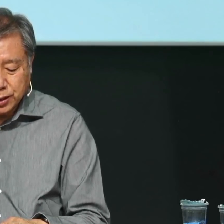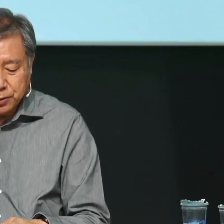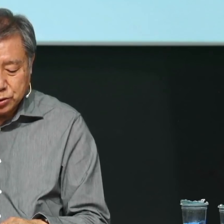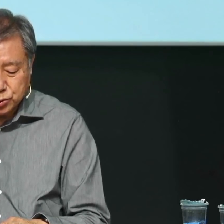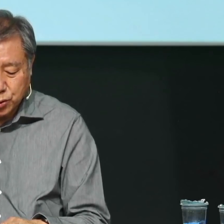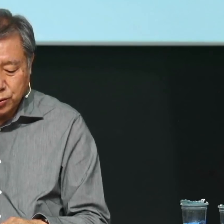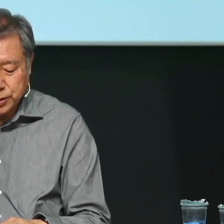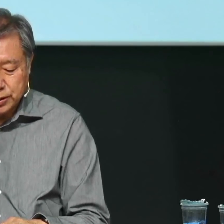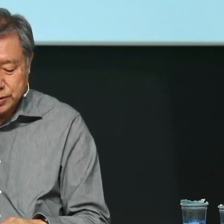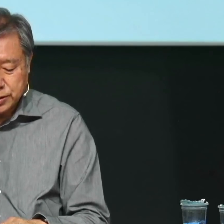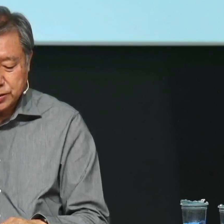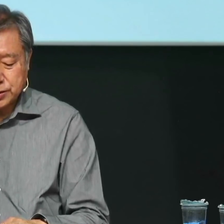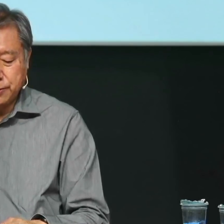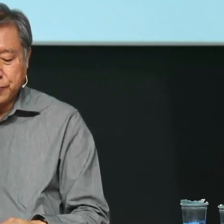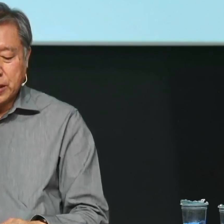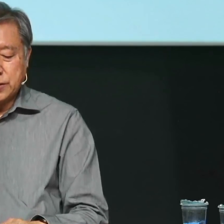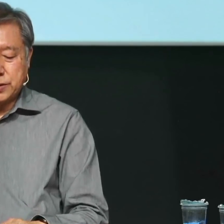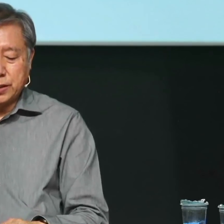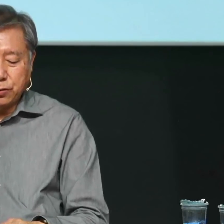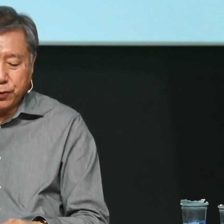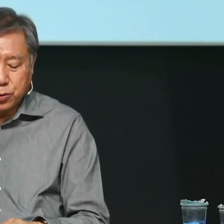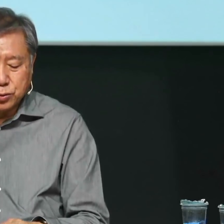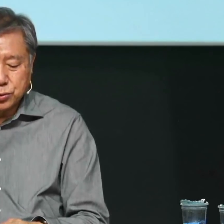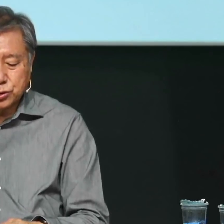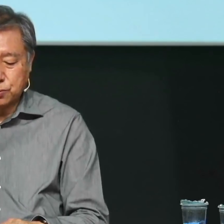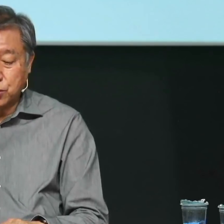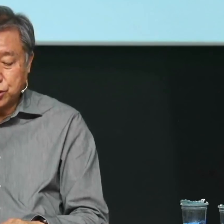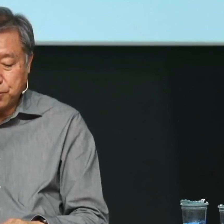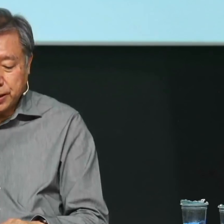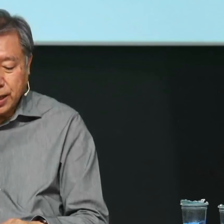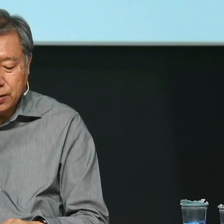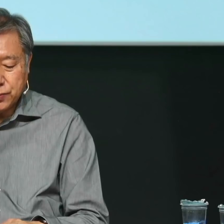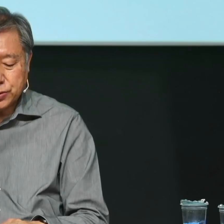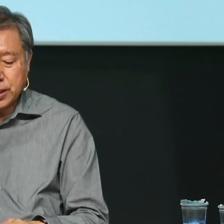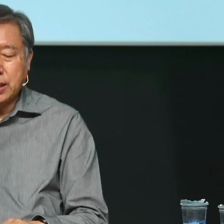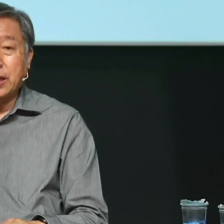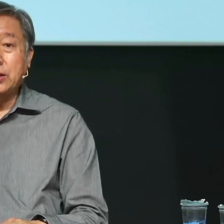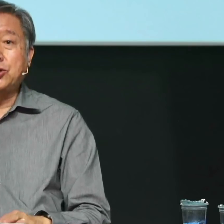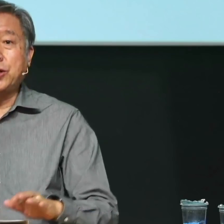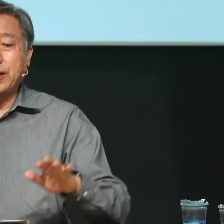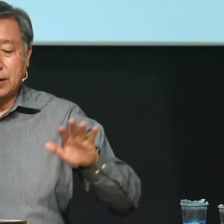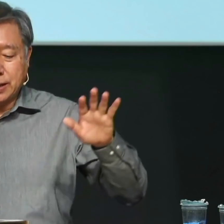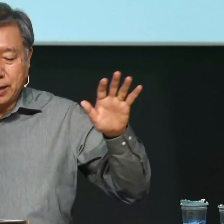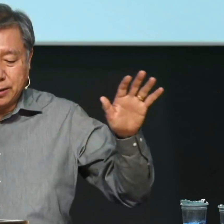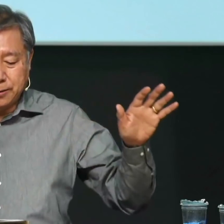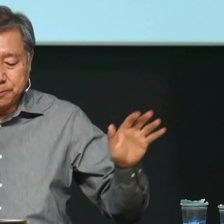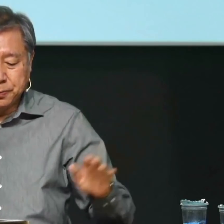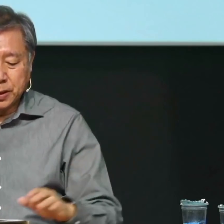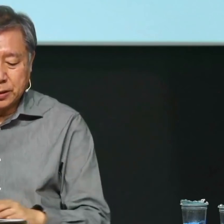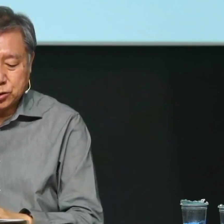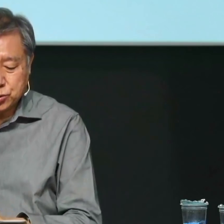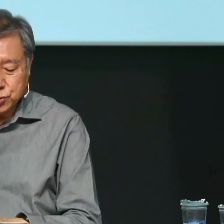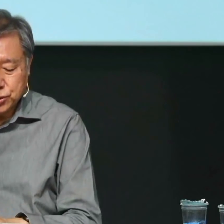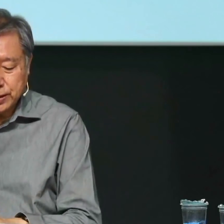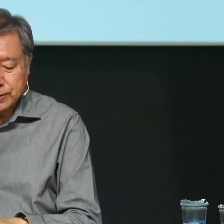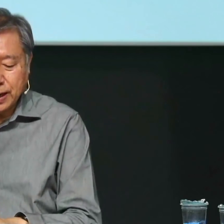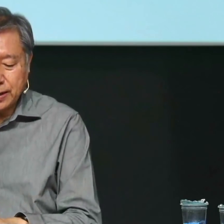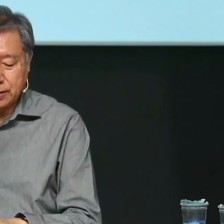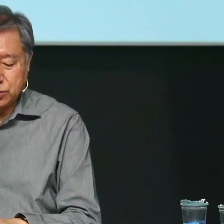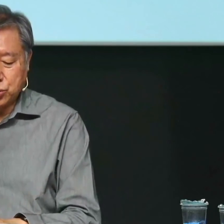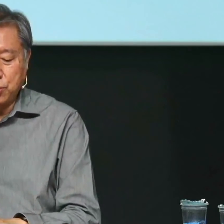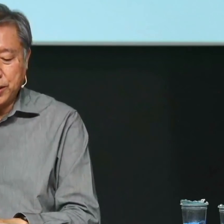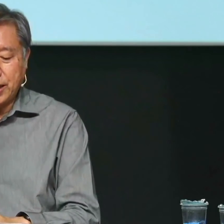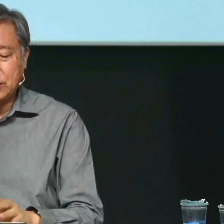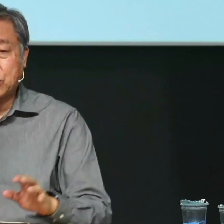os abençoou e lhes disse: sede fecundos, multiplicai-vos, enchei a terra e